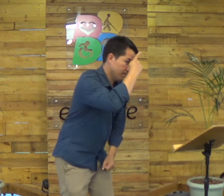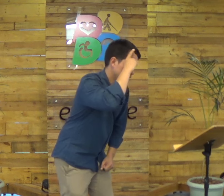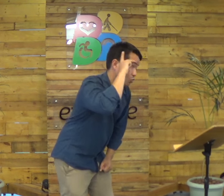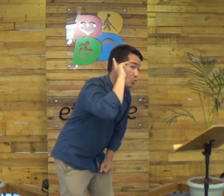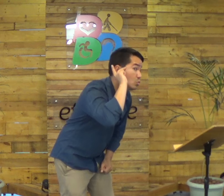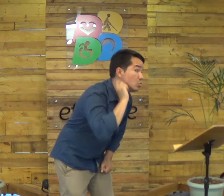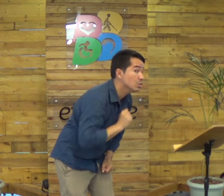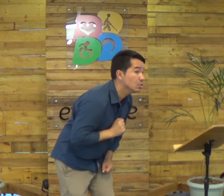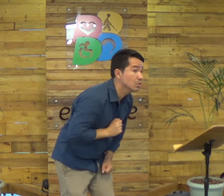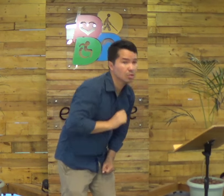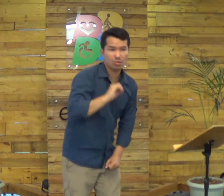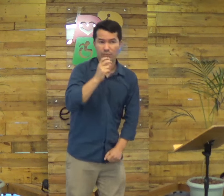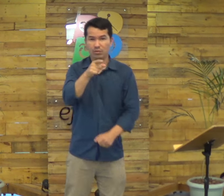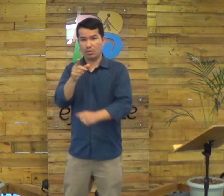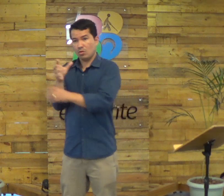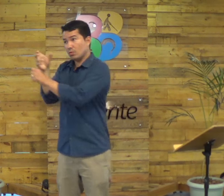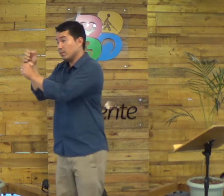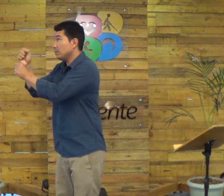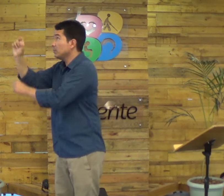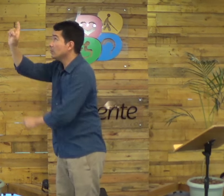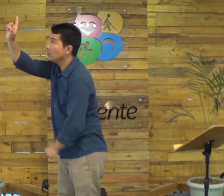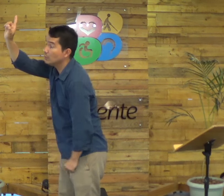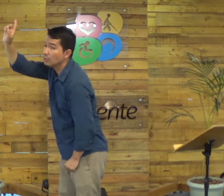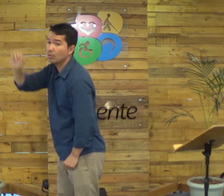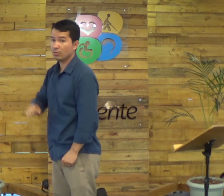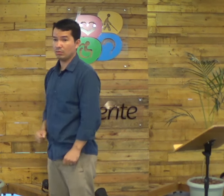vocês confiam nas pessoas, ou vocês confiam em Deus?